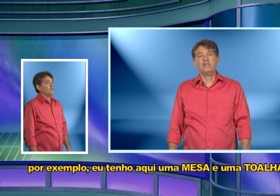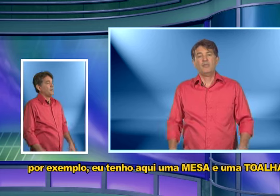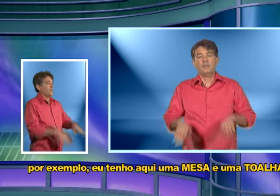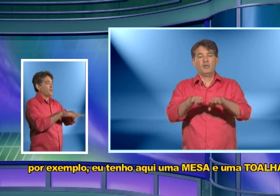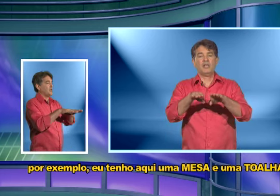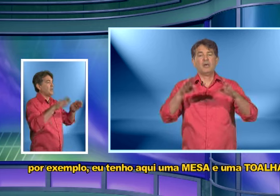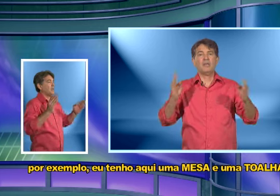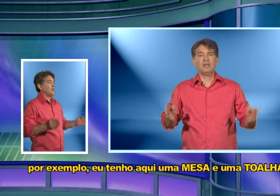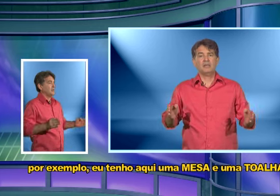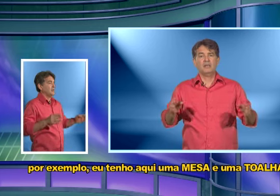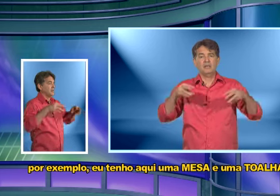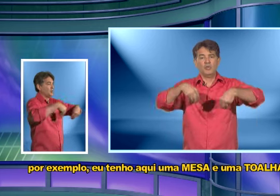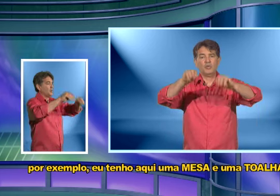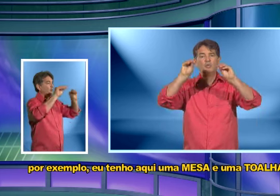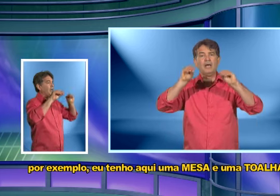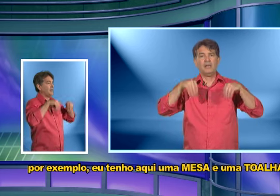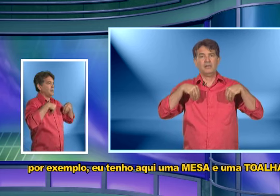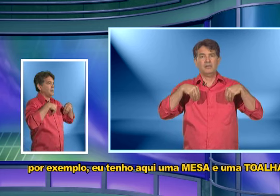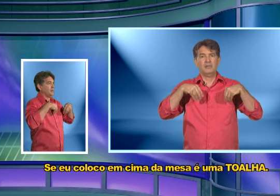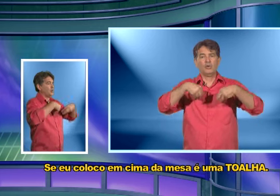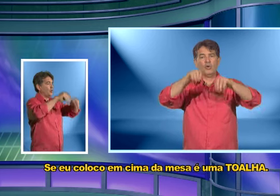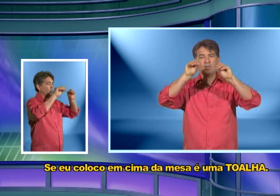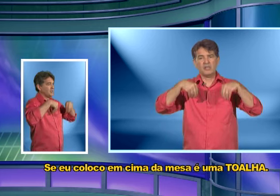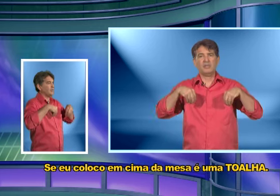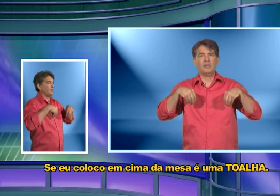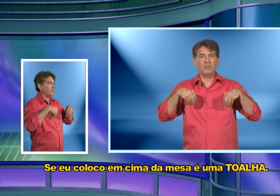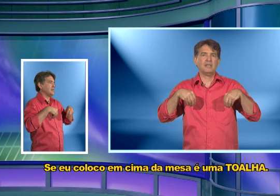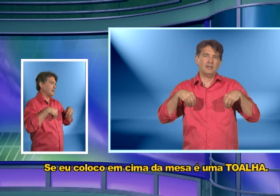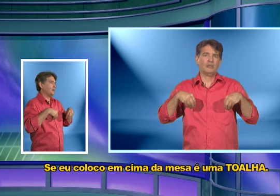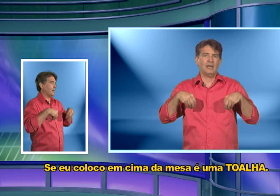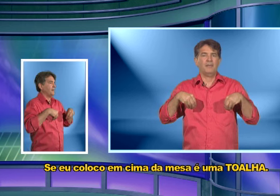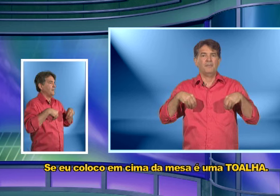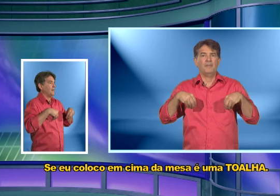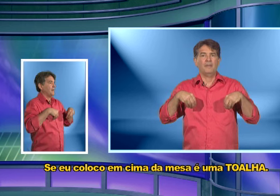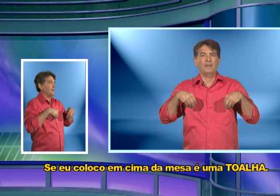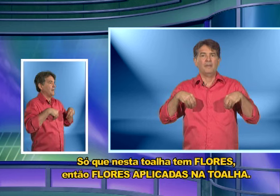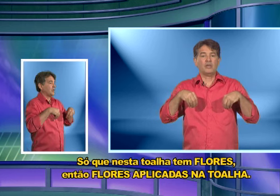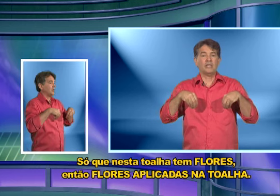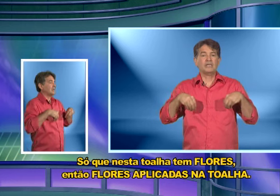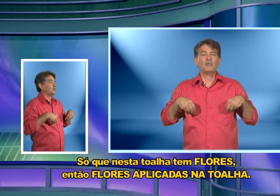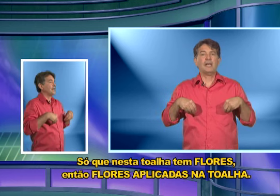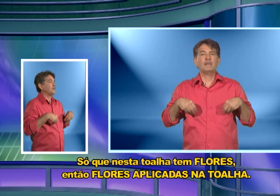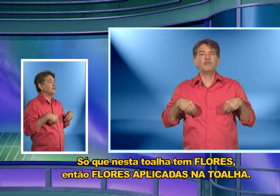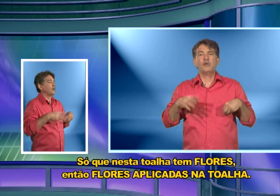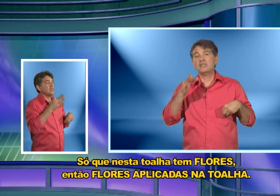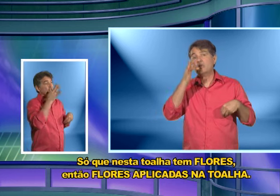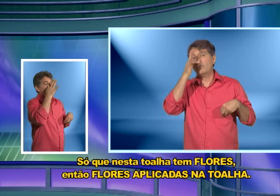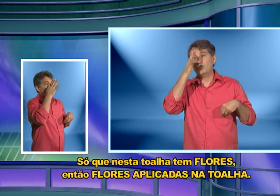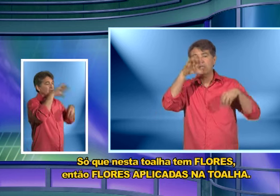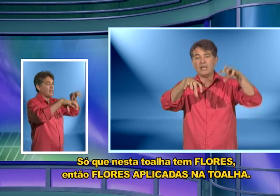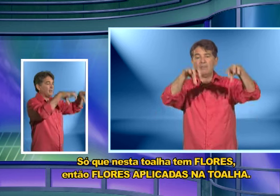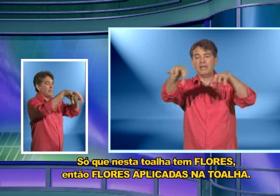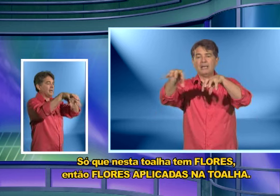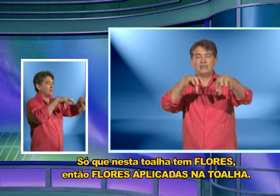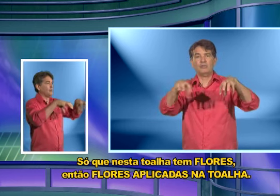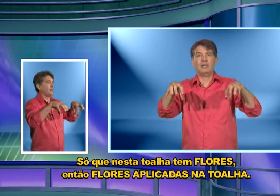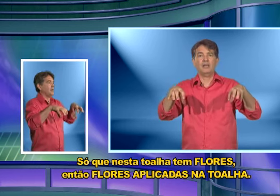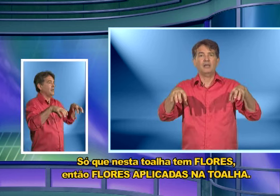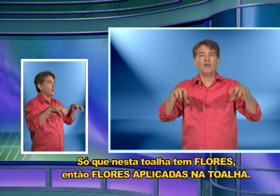Por exemplo, eu tenho aqui uma mesa e uma toalha. Se eu coloco em cima da mesa, é uma toalha. Só que nessa toalha tem flores. Então, flores